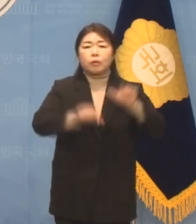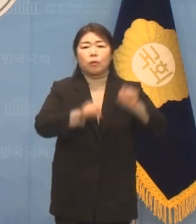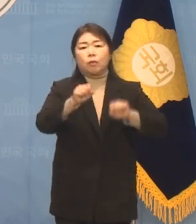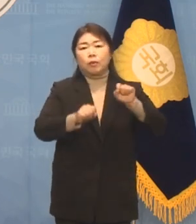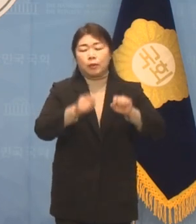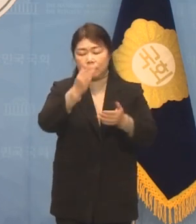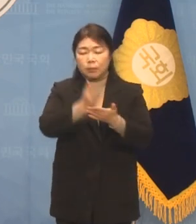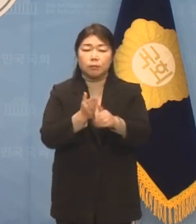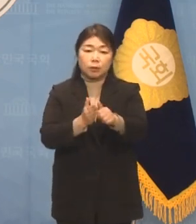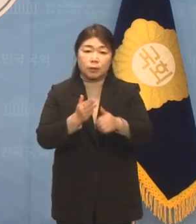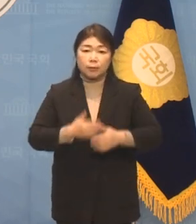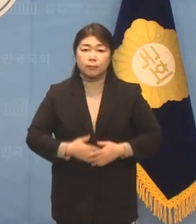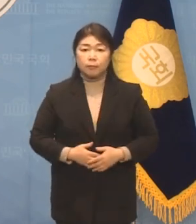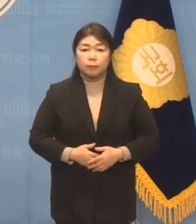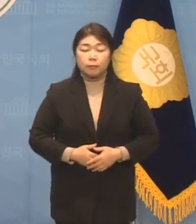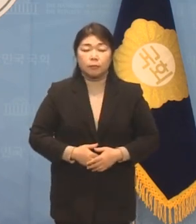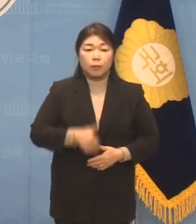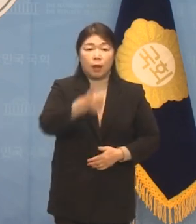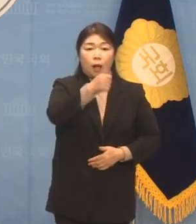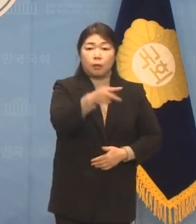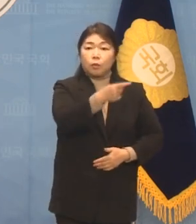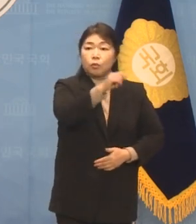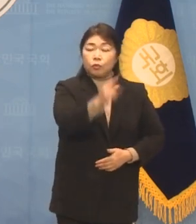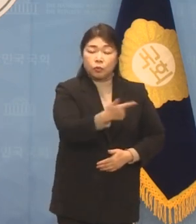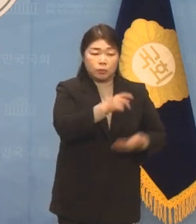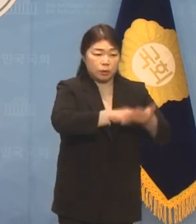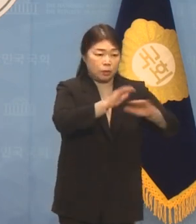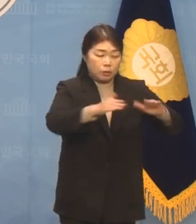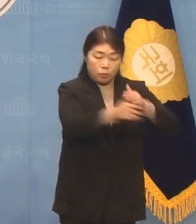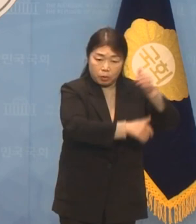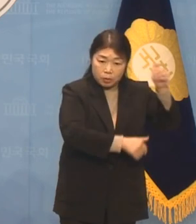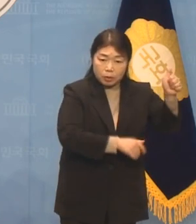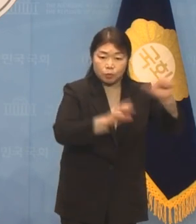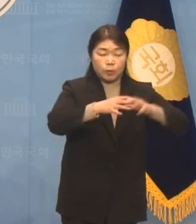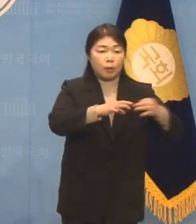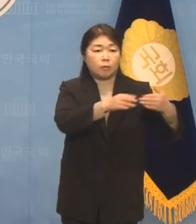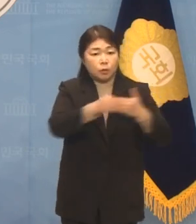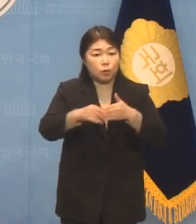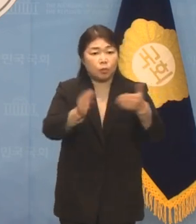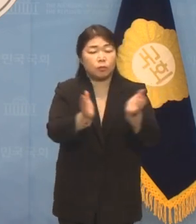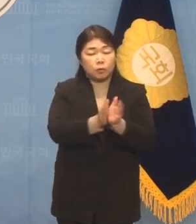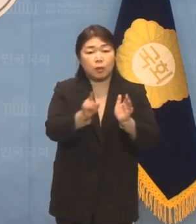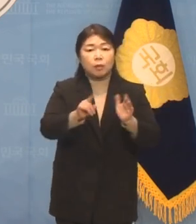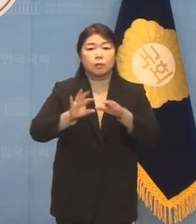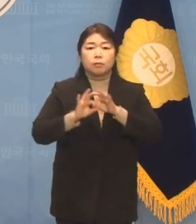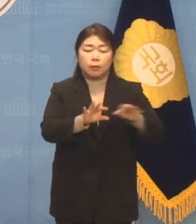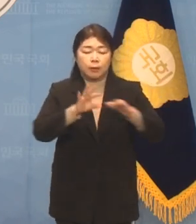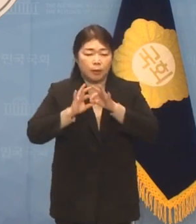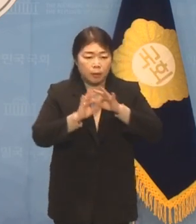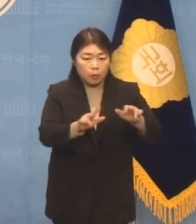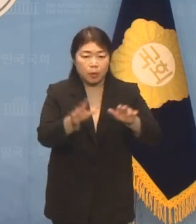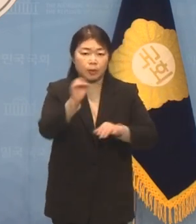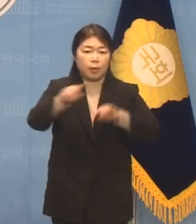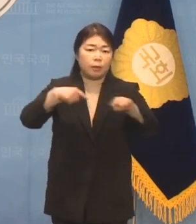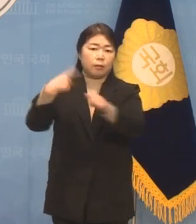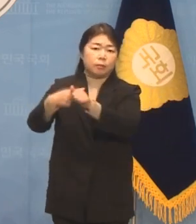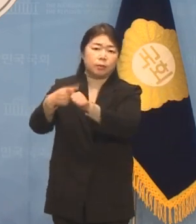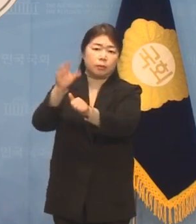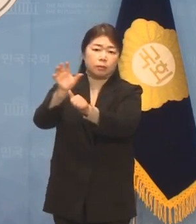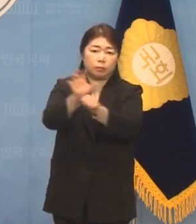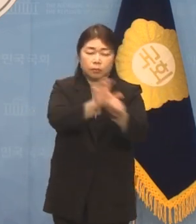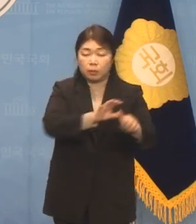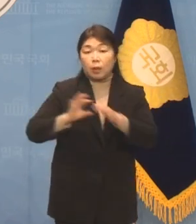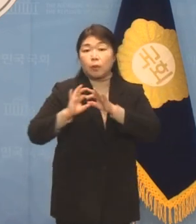모릅니까? 한동훈 비대위원장 등 국민의힘 지도부가 연일 원색적으로 야당을 비난하고